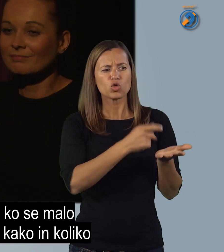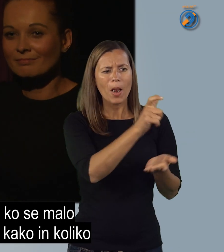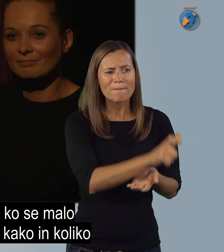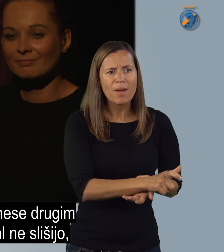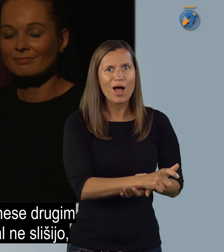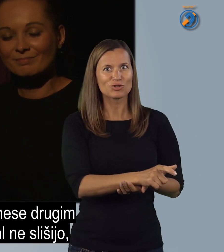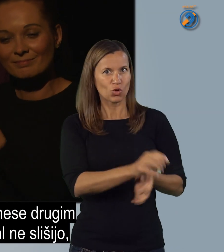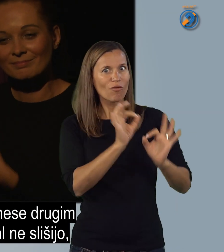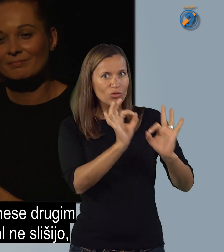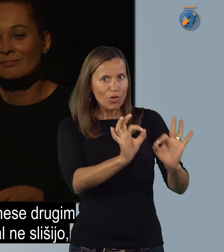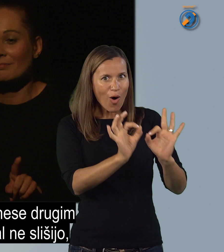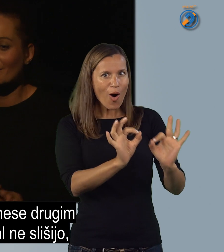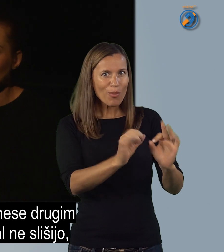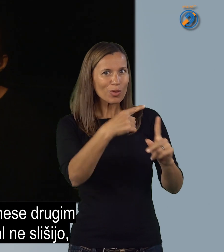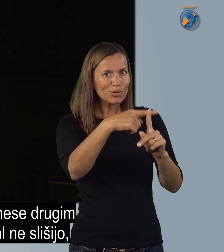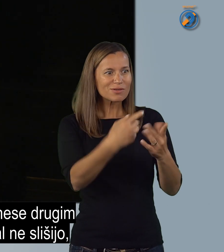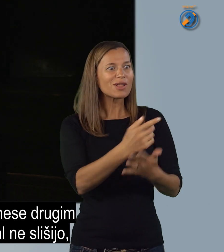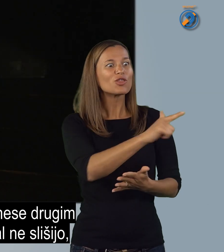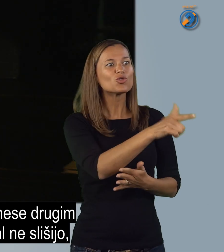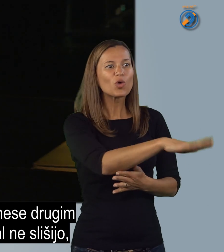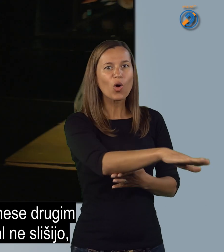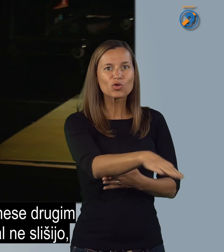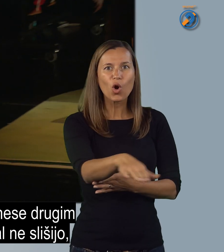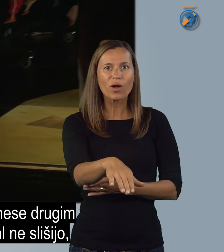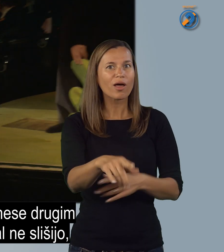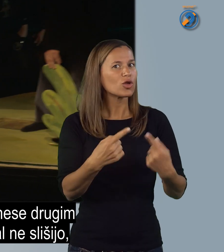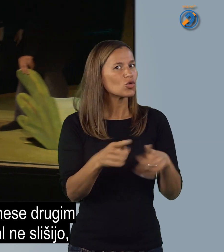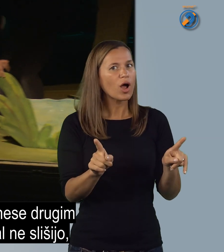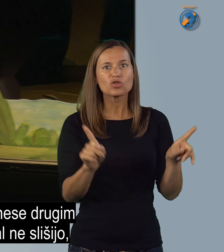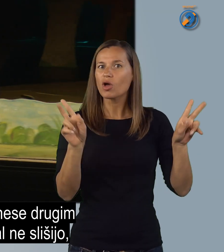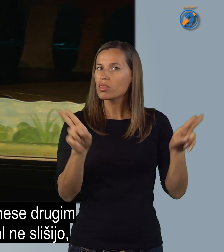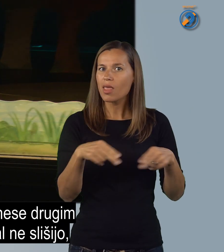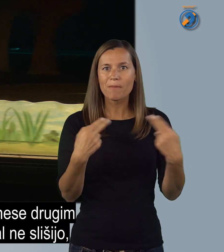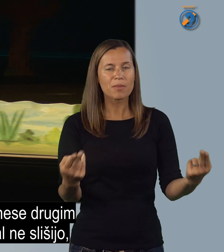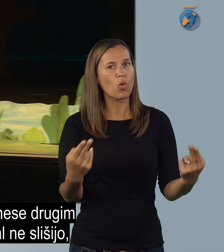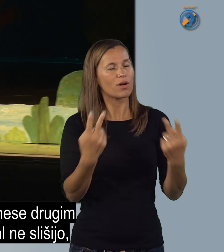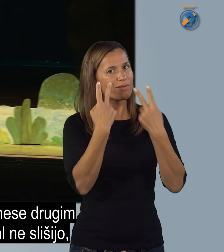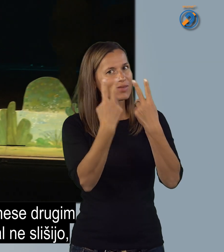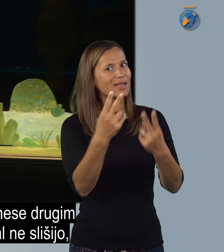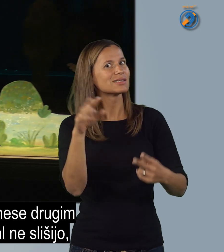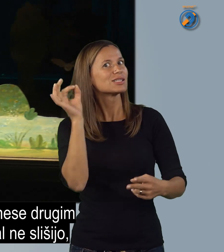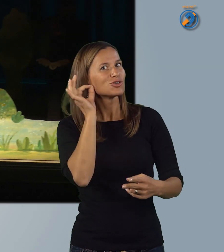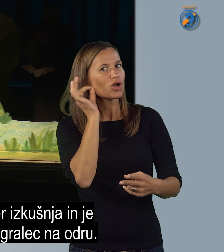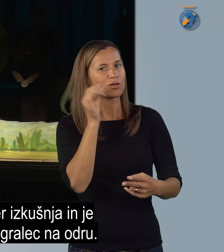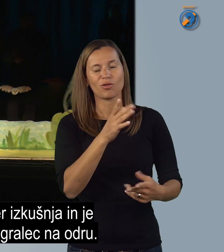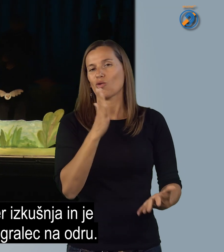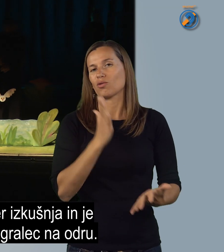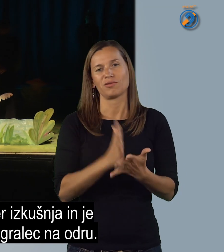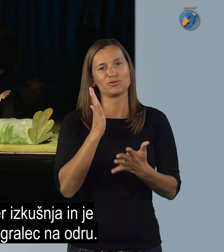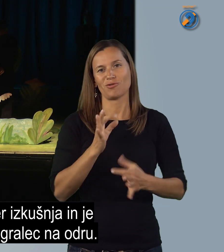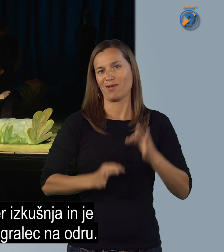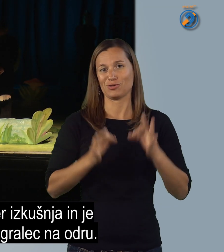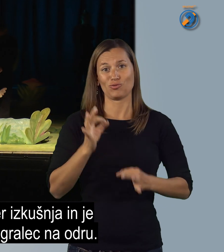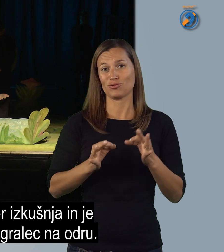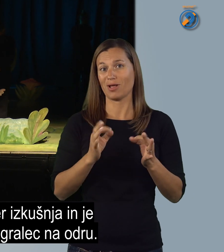kako in da koliko dobrega to prinese drugim otrokom, ki žal ne slišijo, je pa to